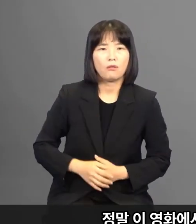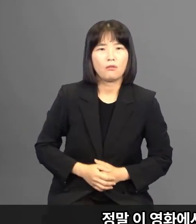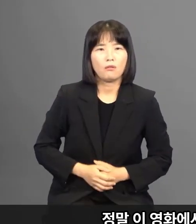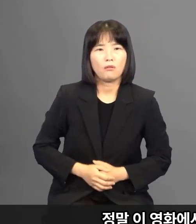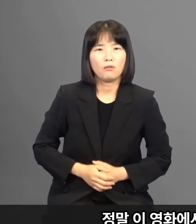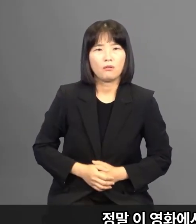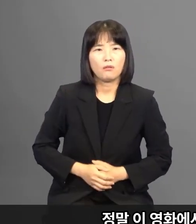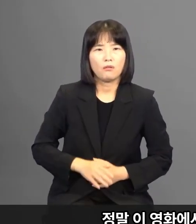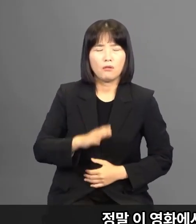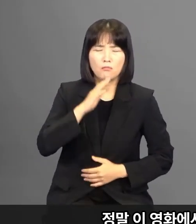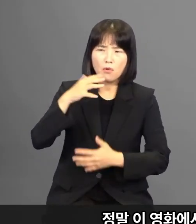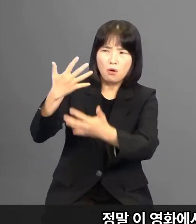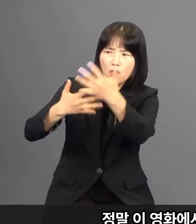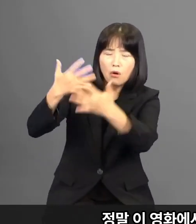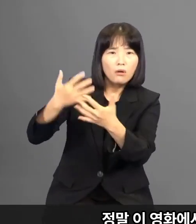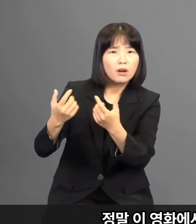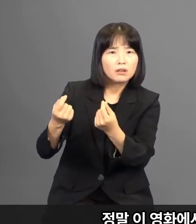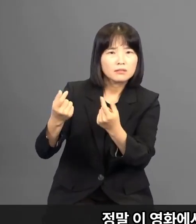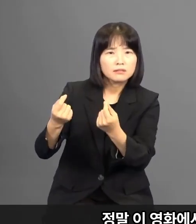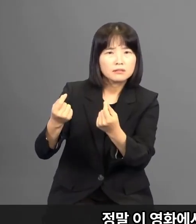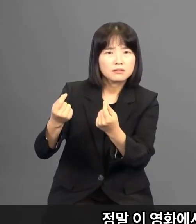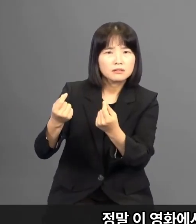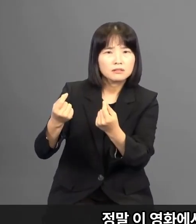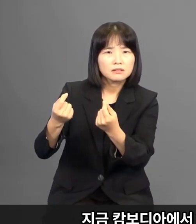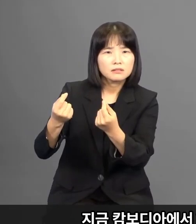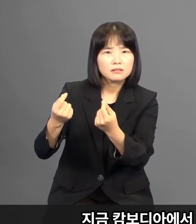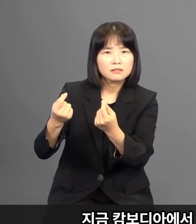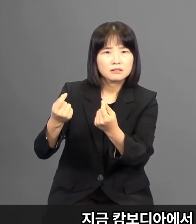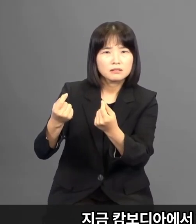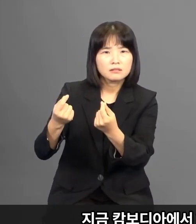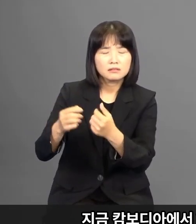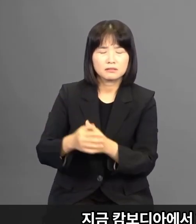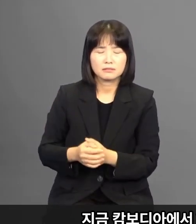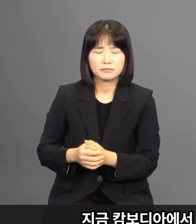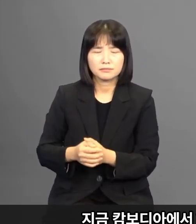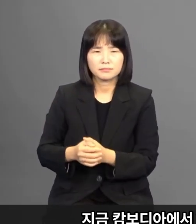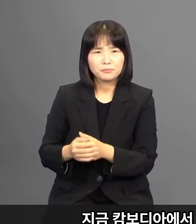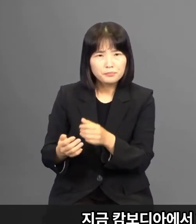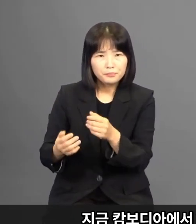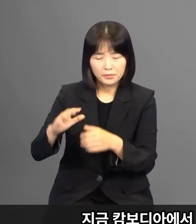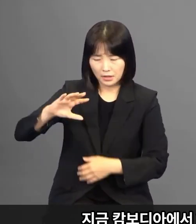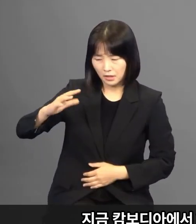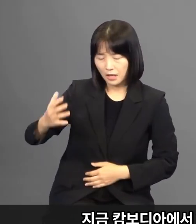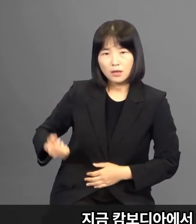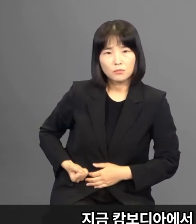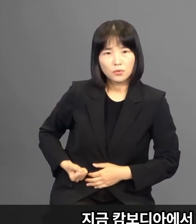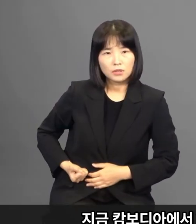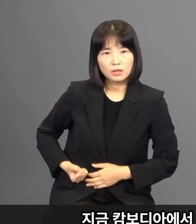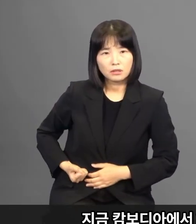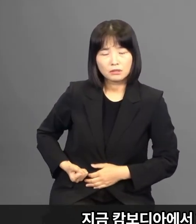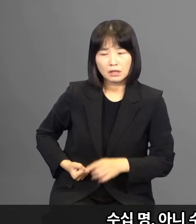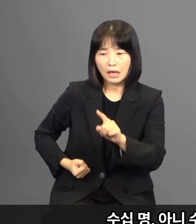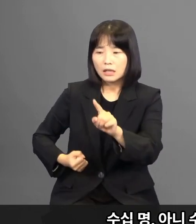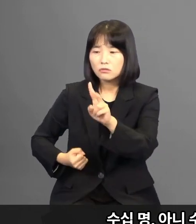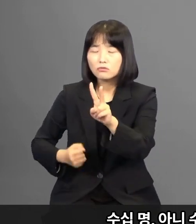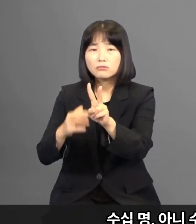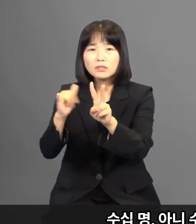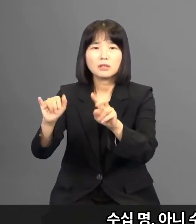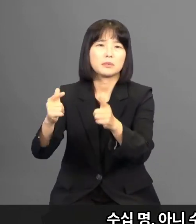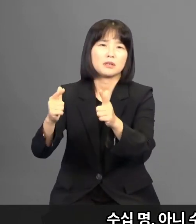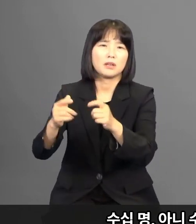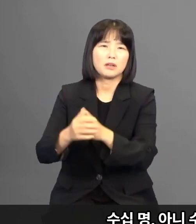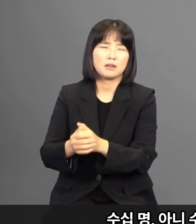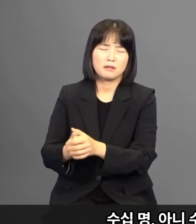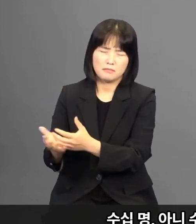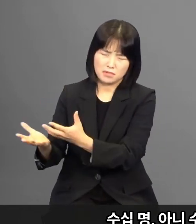이 영화에서나 볼 듯한 그런 이야기들이 지금 캄보디아에서 한두 명에게 벌어진 일이 아니라 수십 명,